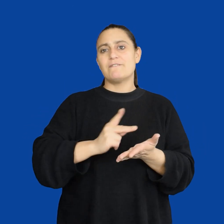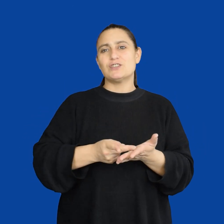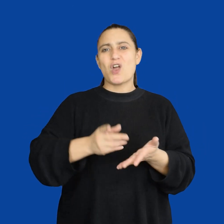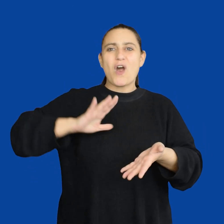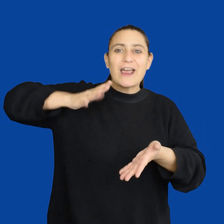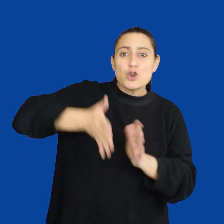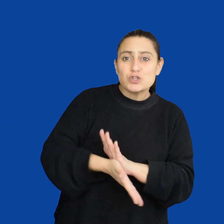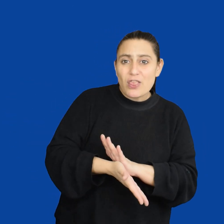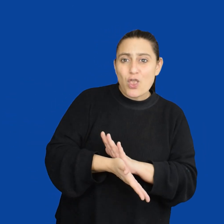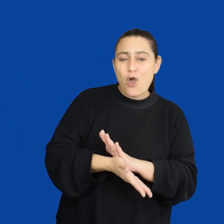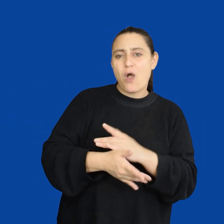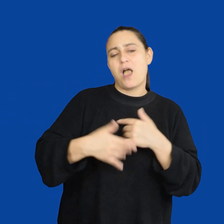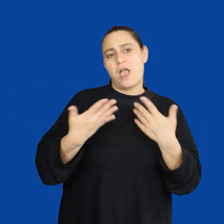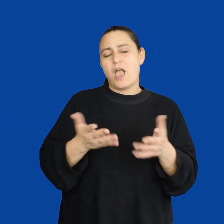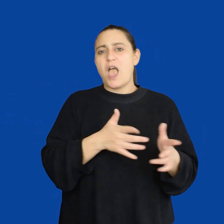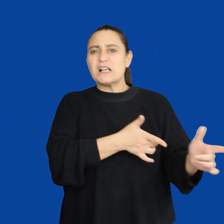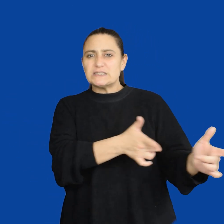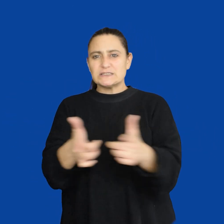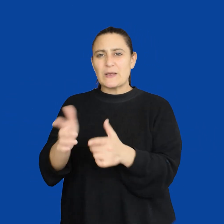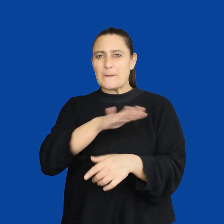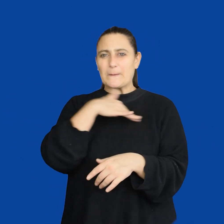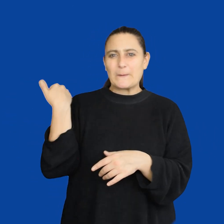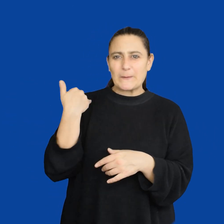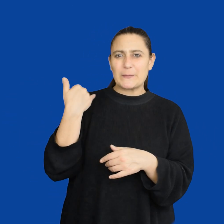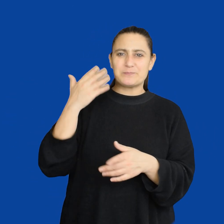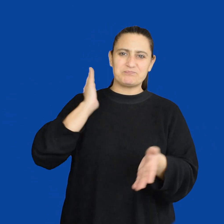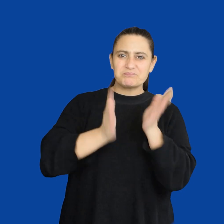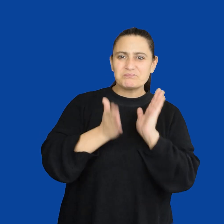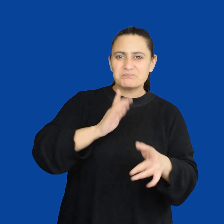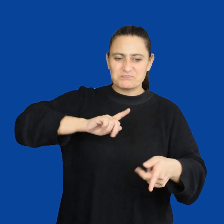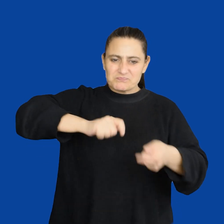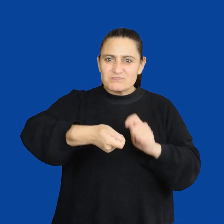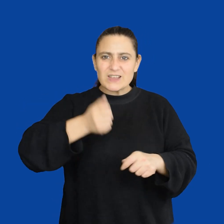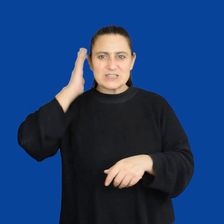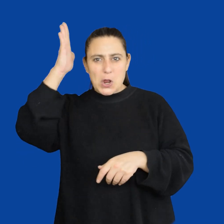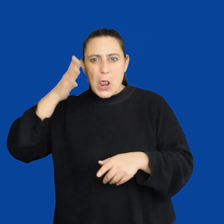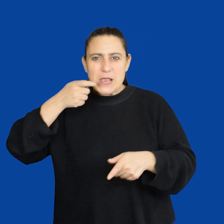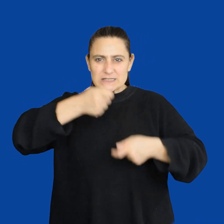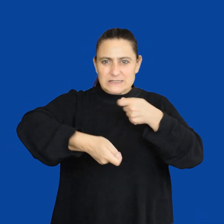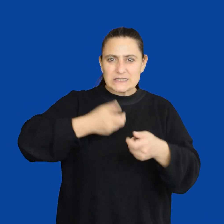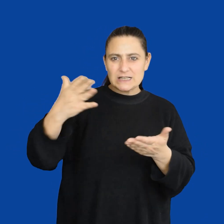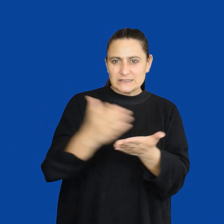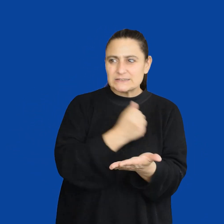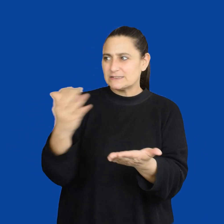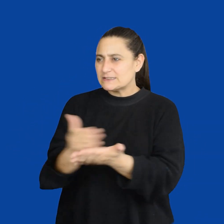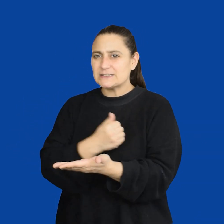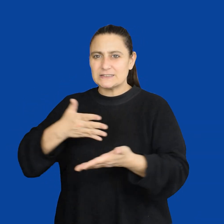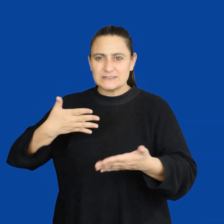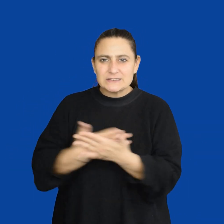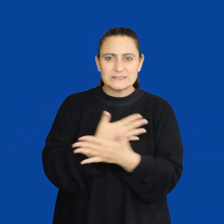se definieron como actos genocidas, el asesinato, los ataques físicos o psicológicos serios contra los